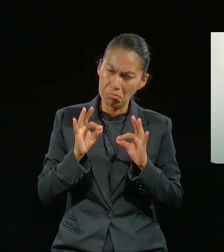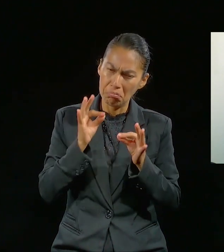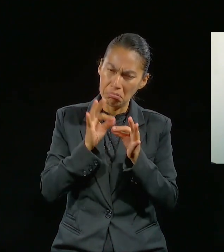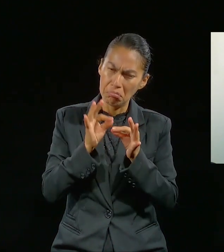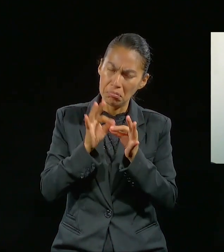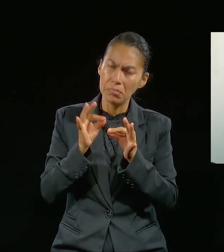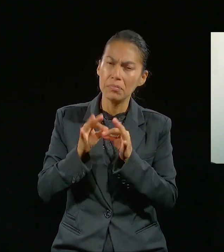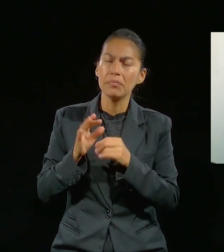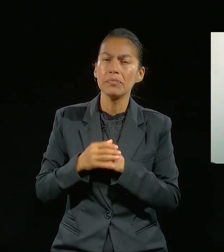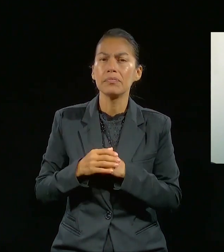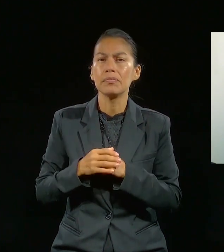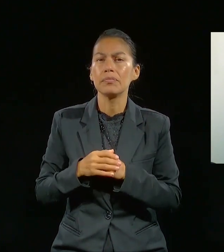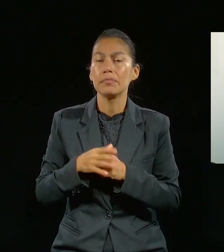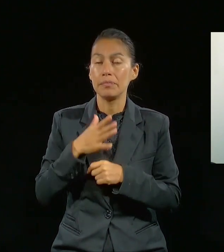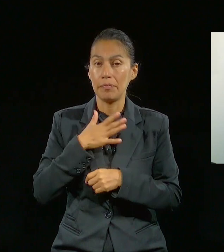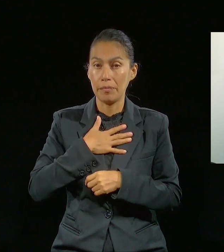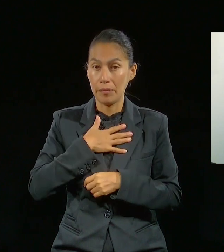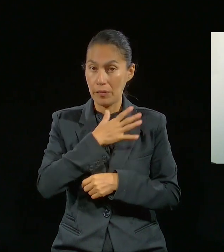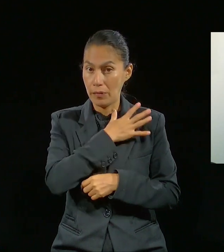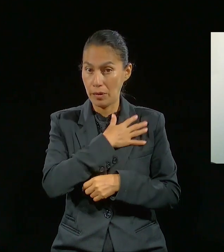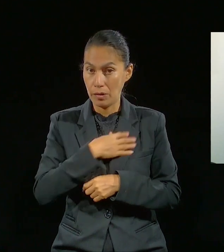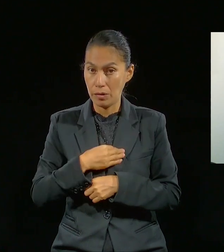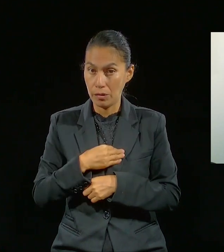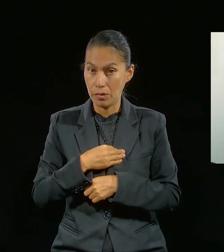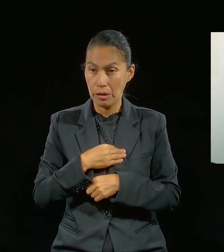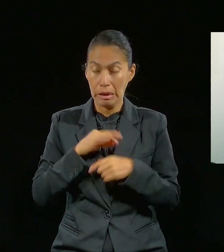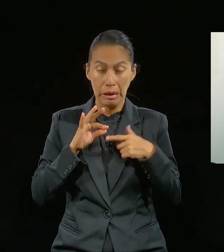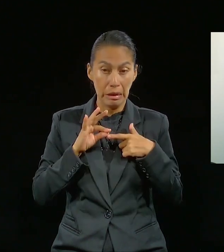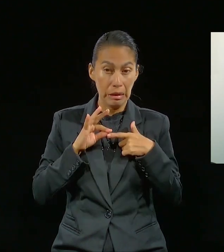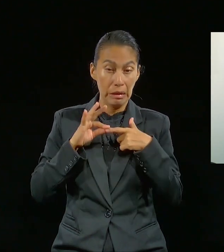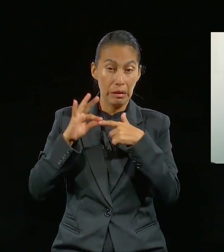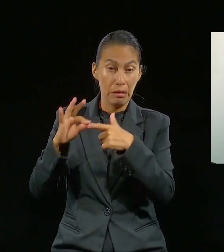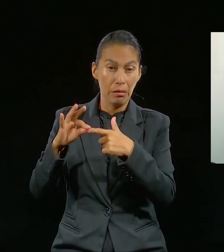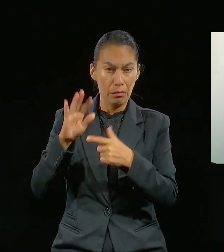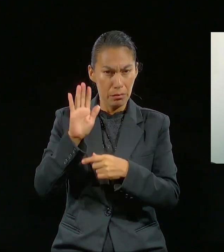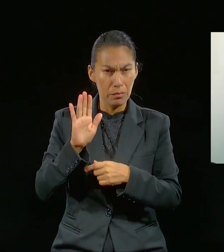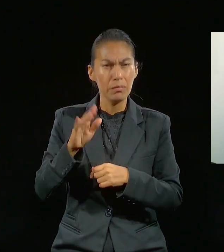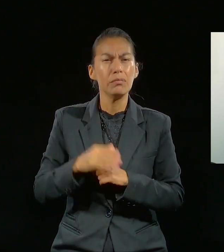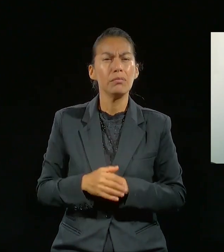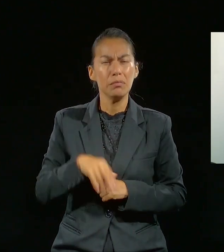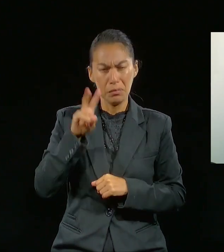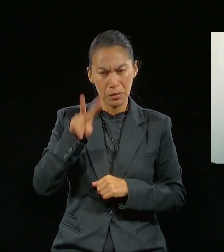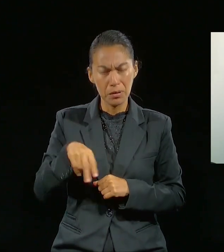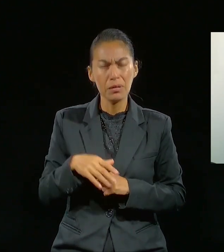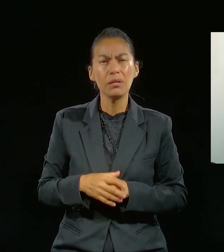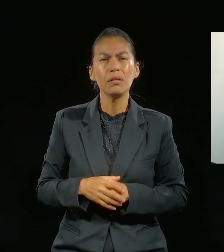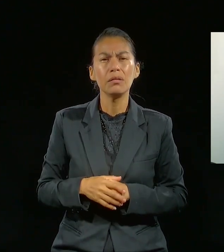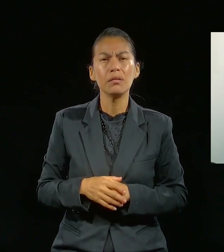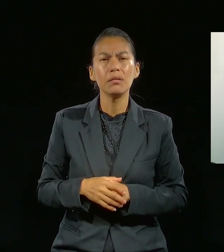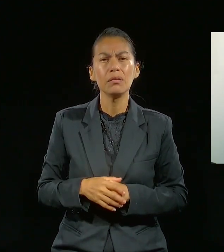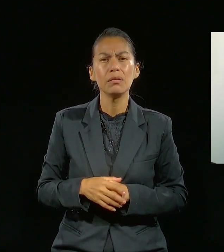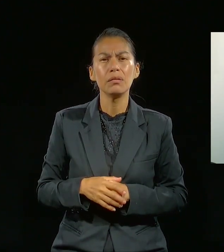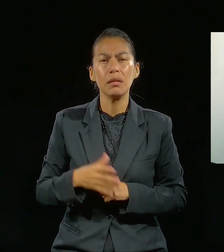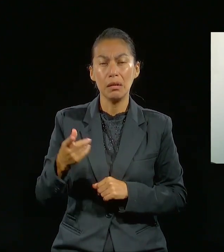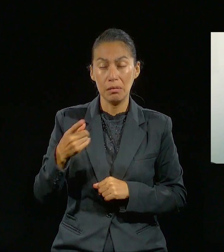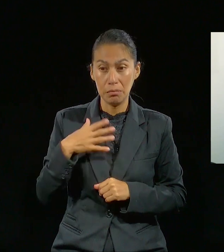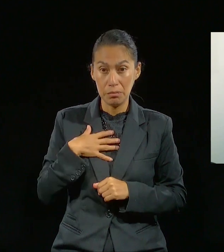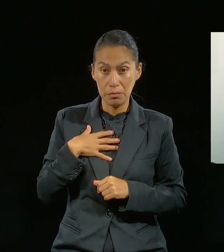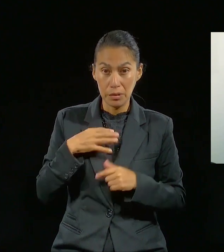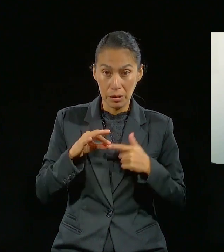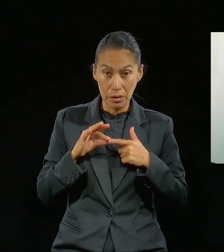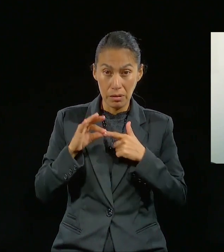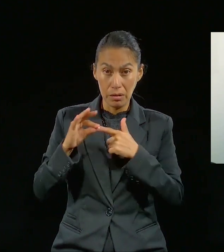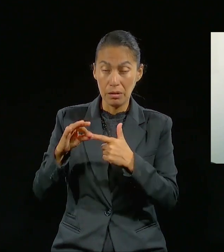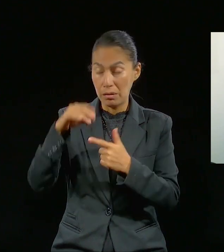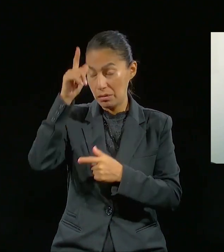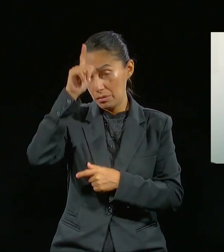que se él también, mi hijo, quiero que sepa, pastor, que es como mi guía. Es increíble que mi hijo, que